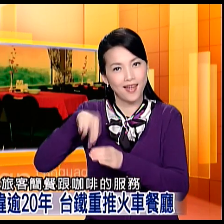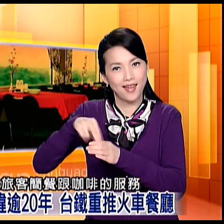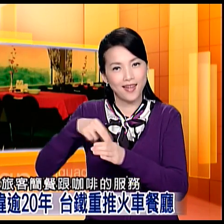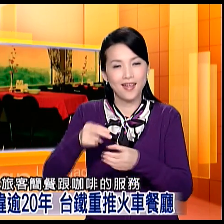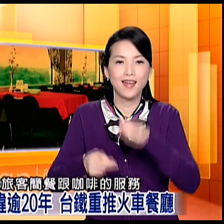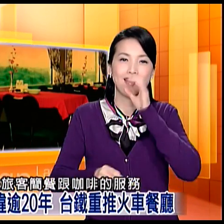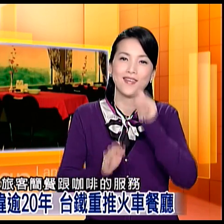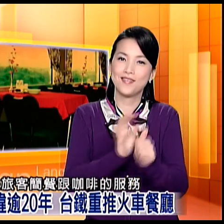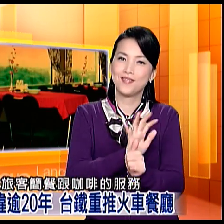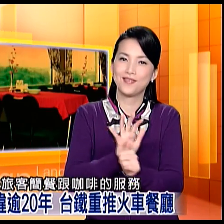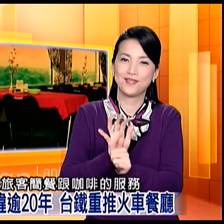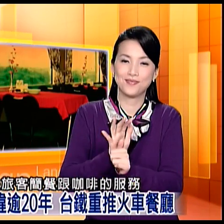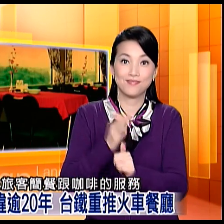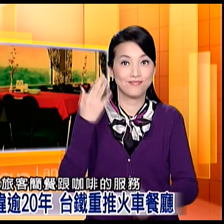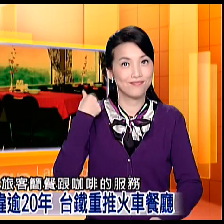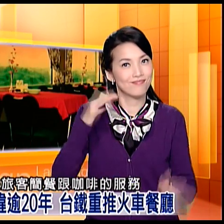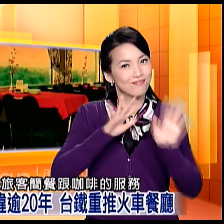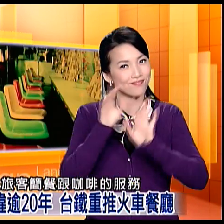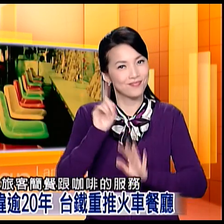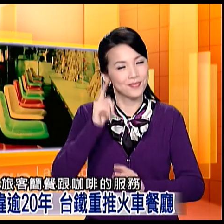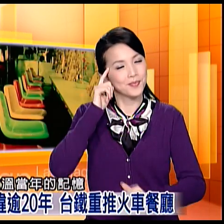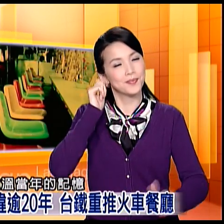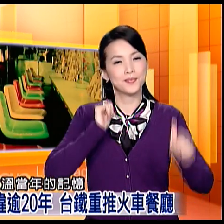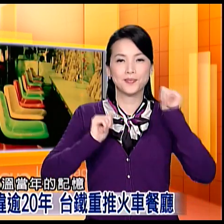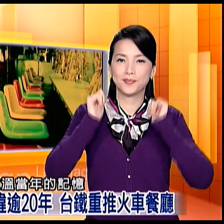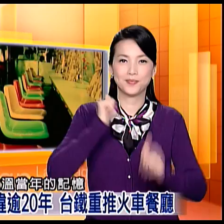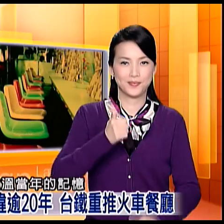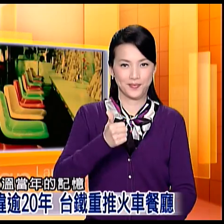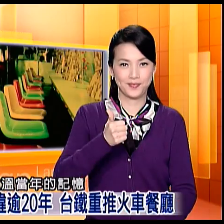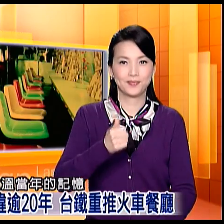简餐跟咖啡的服务，也重温当年的记忆。